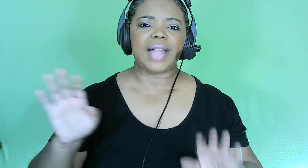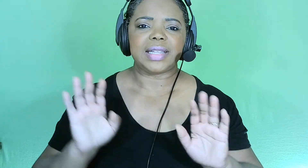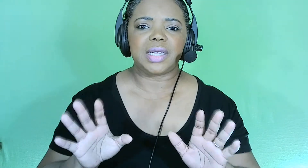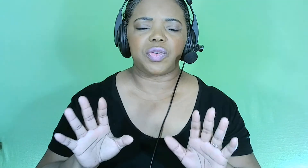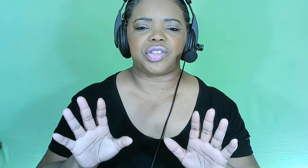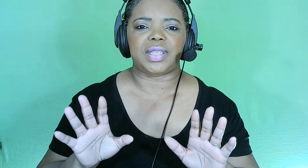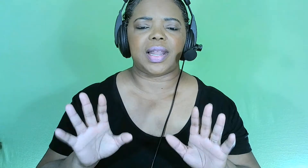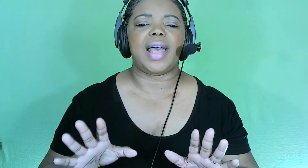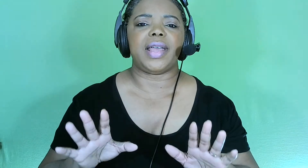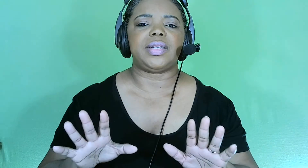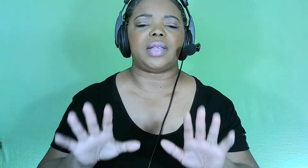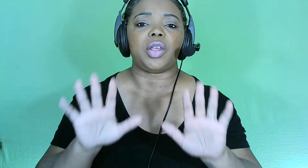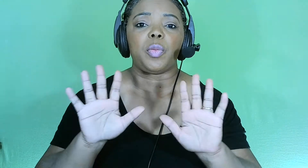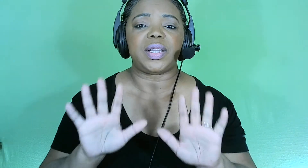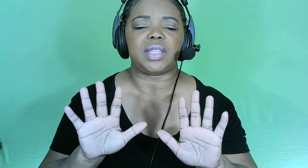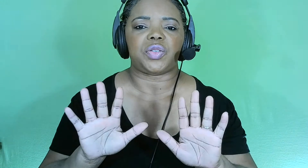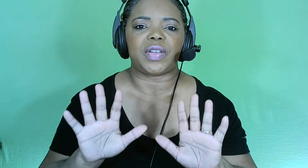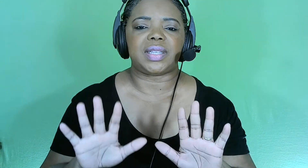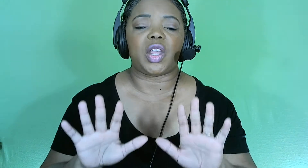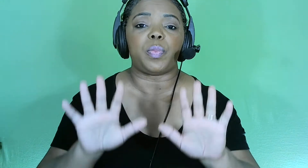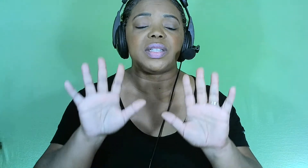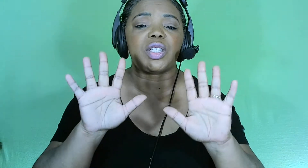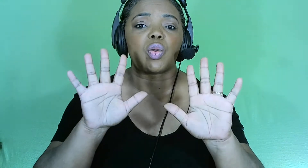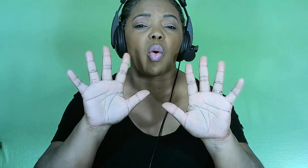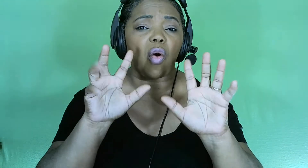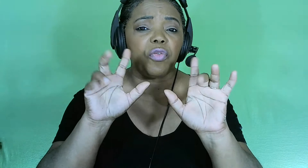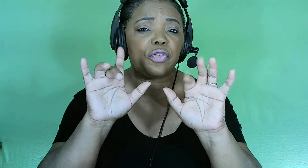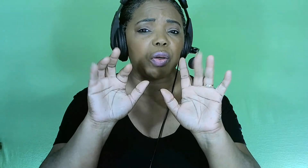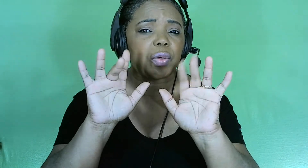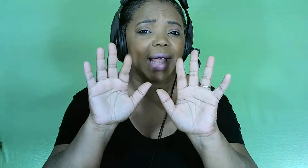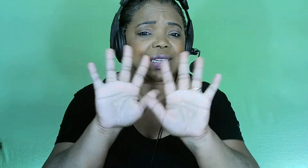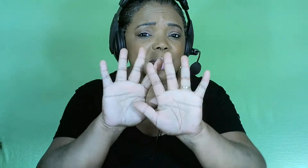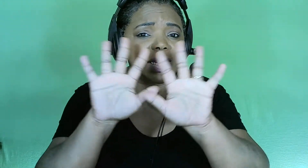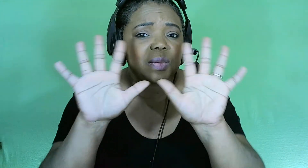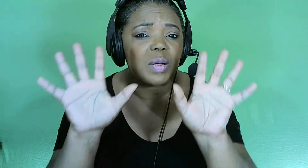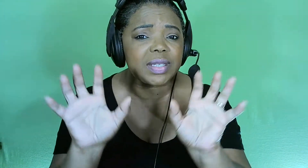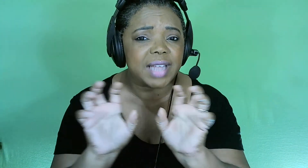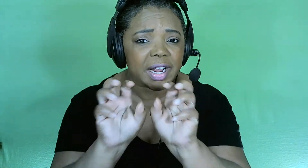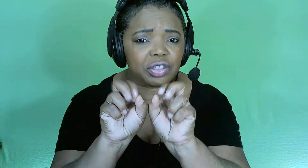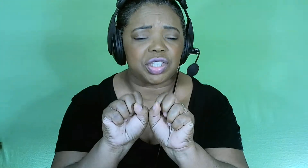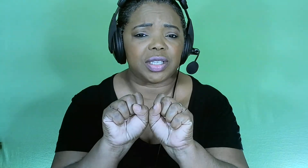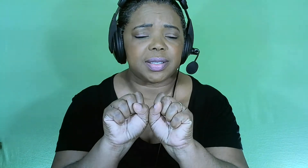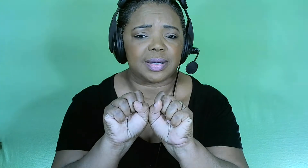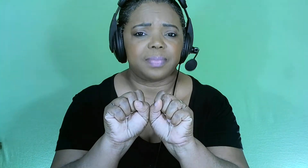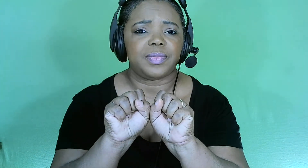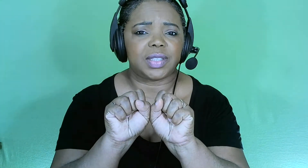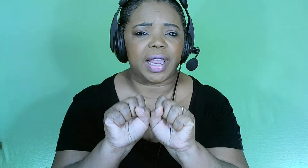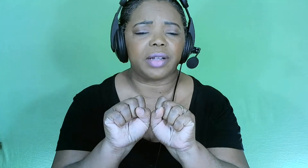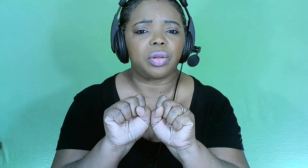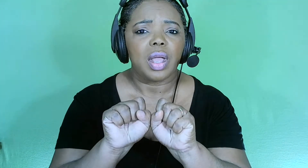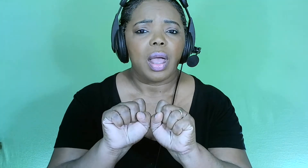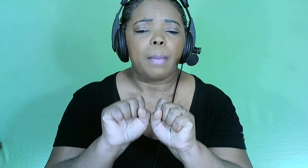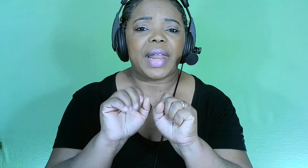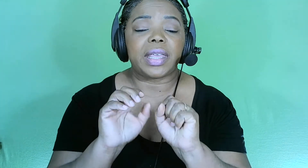Nas línguas de sinais, o que eu preciso fazer? Eu preciso configurar as minhas mãos certinhas, certo? Para que